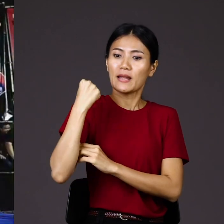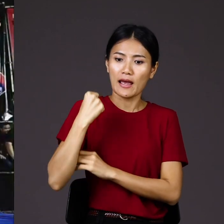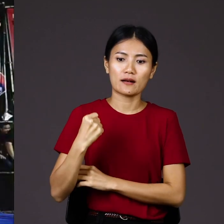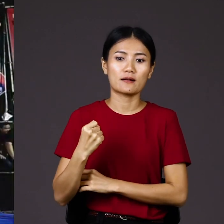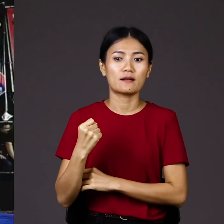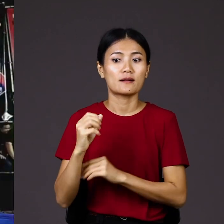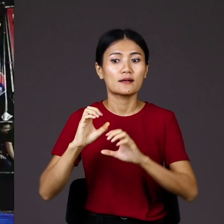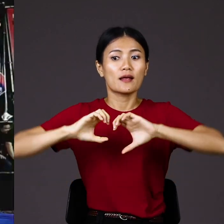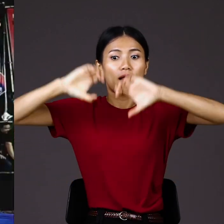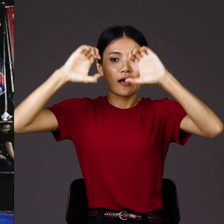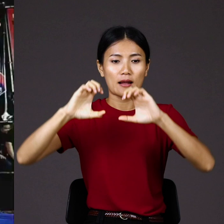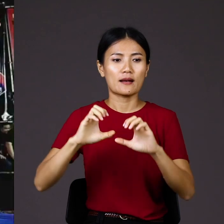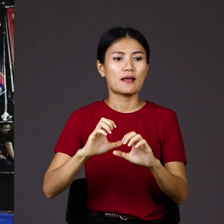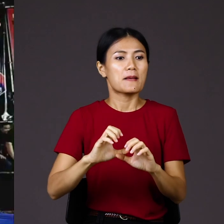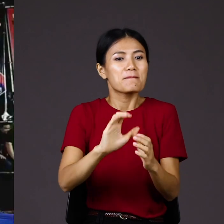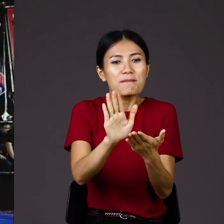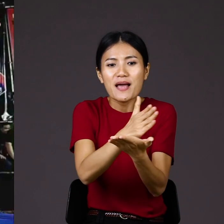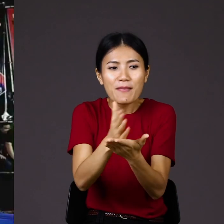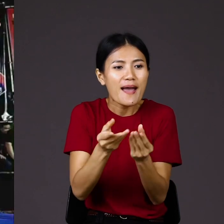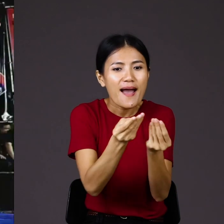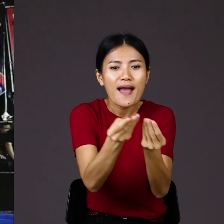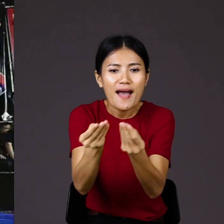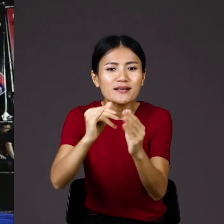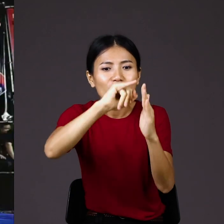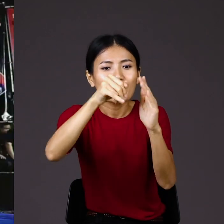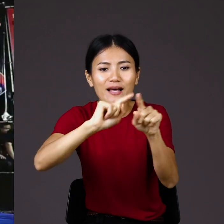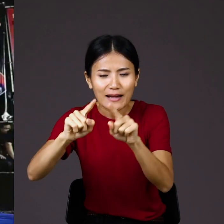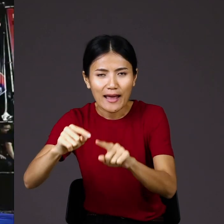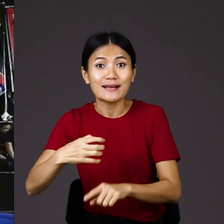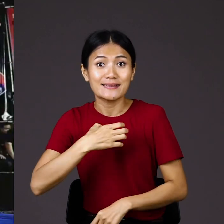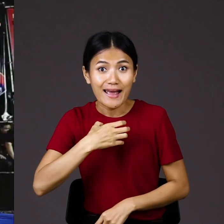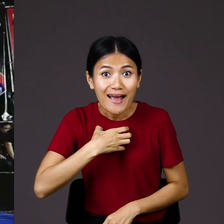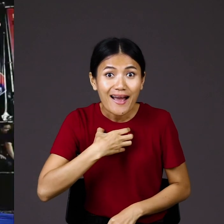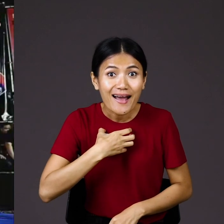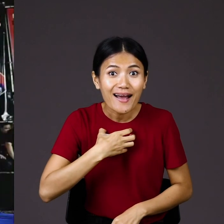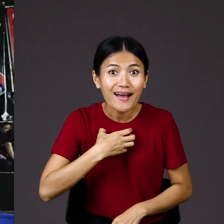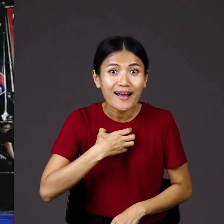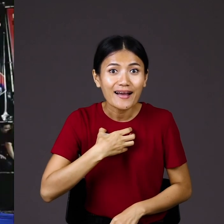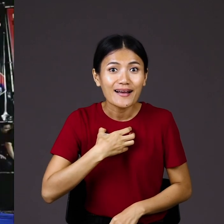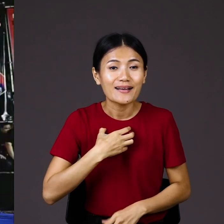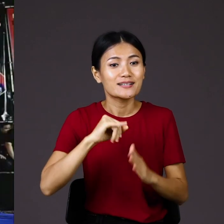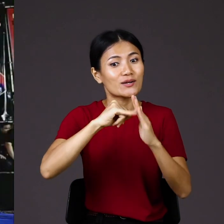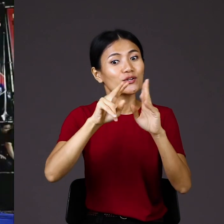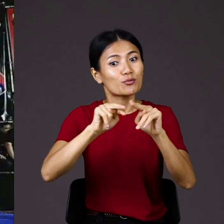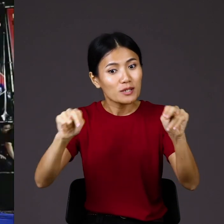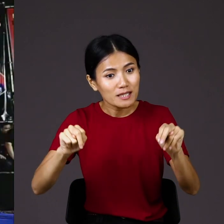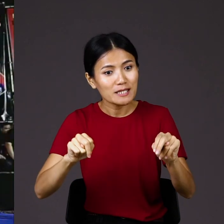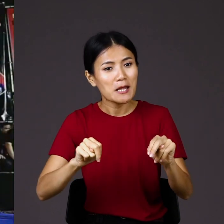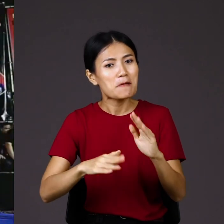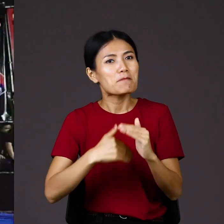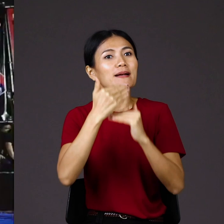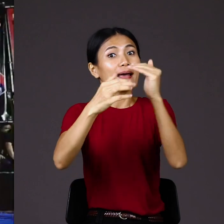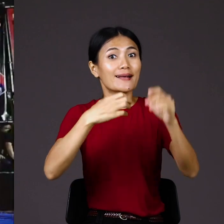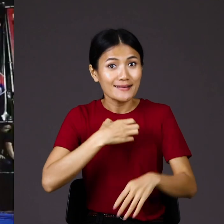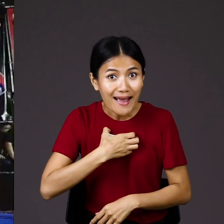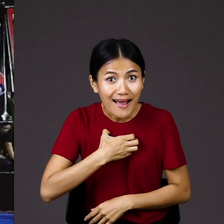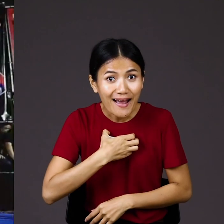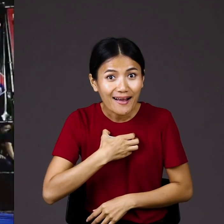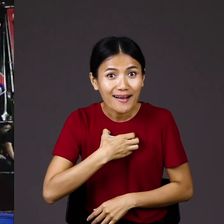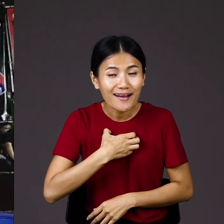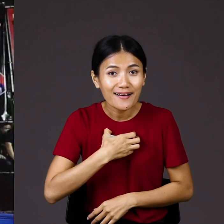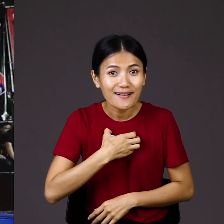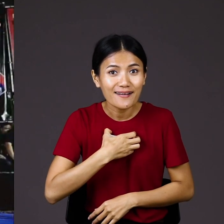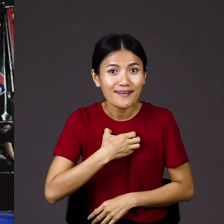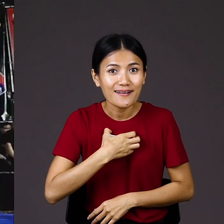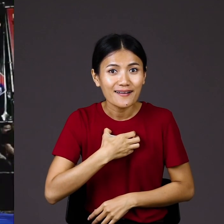จายอำนาจการปฏิรูประบบราชการถ้าท่านอยากเห็นนนทบุรีอย่างที่คุณไพบูลย์วาดฝันไ